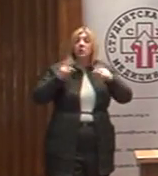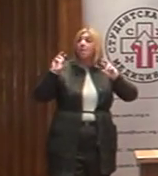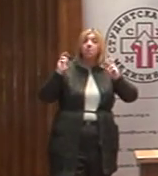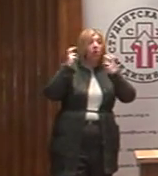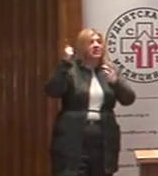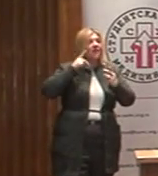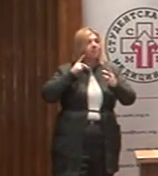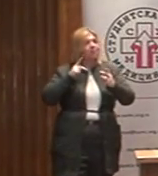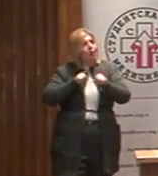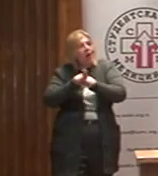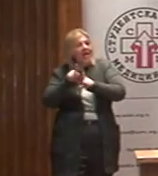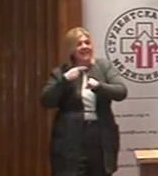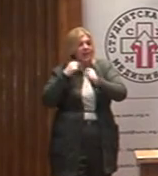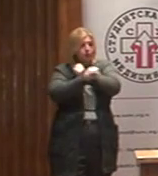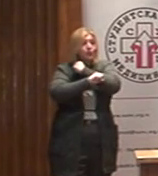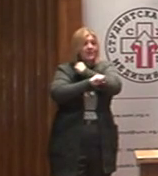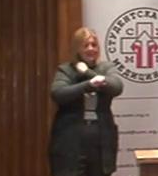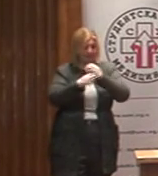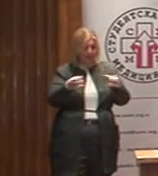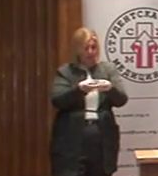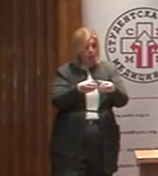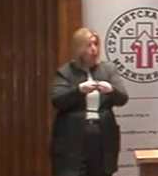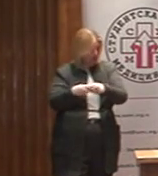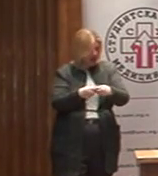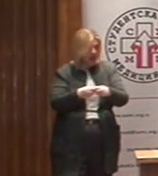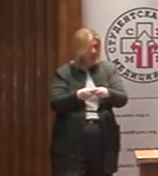kolege iz Studentske unije